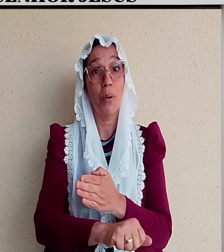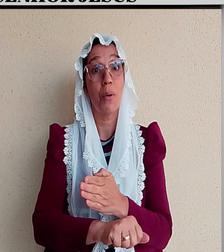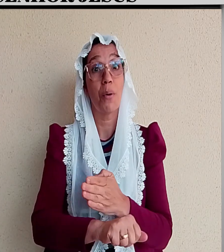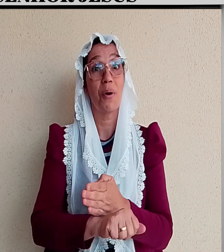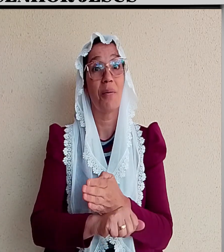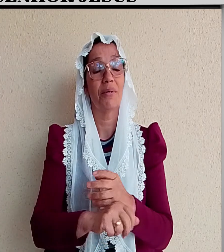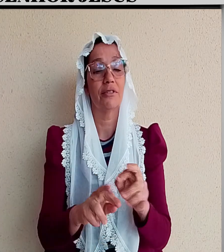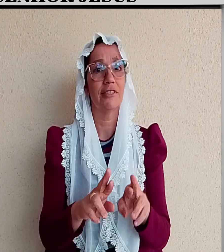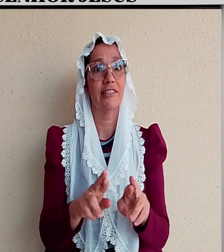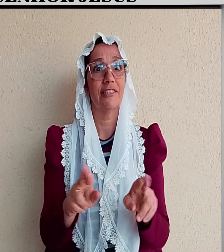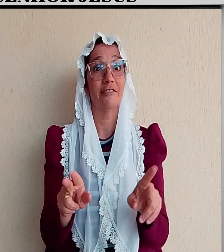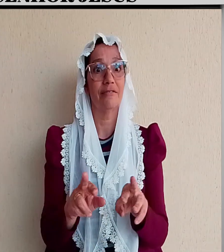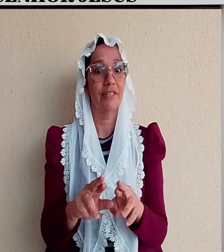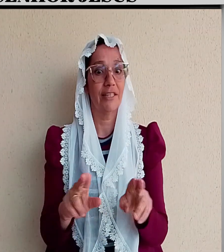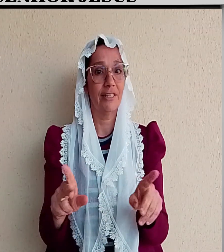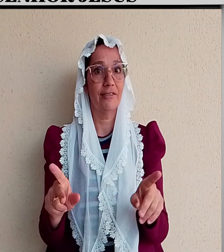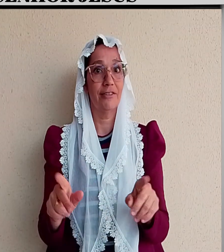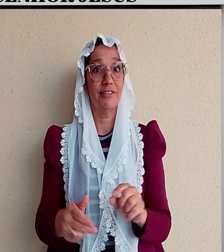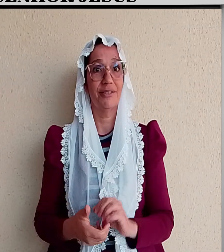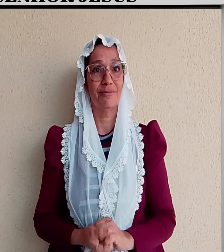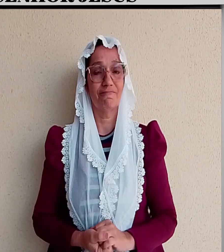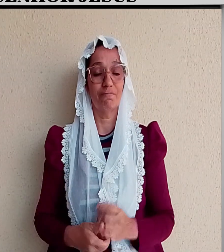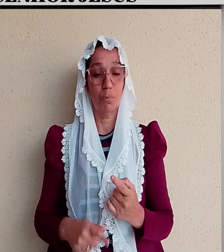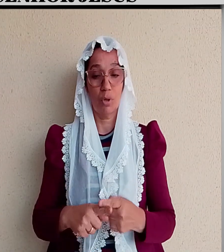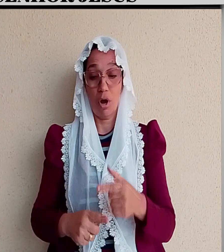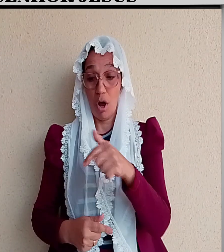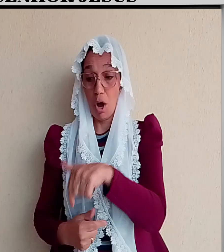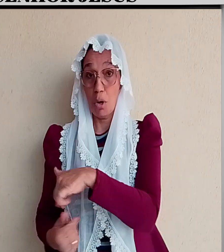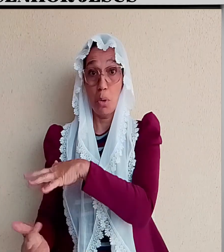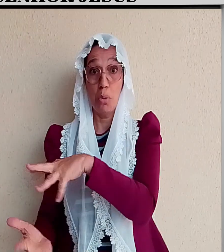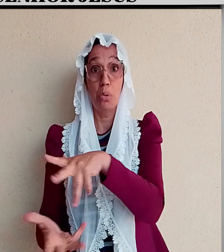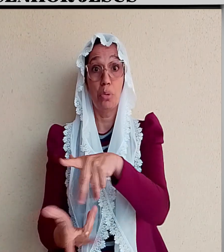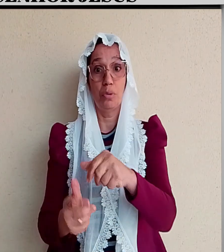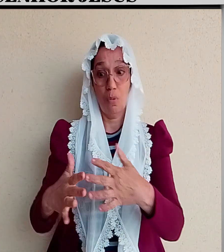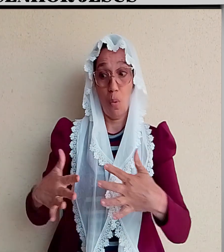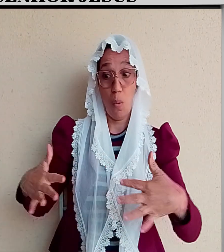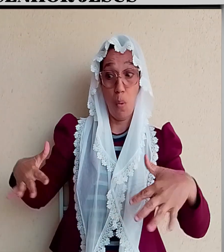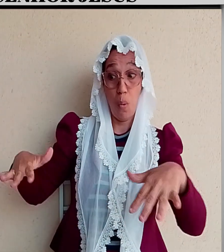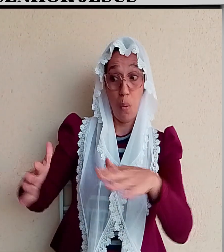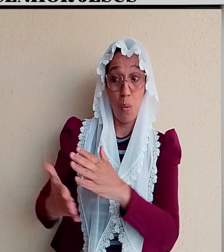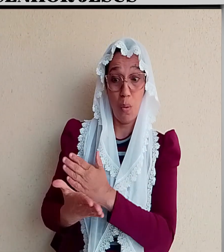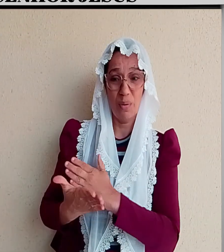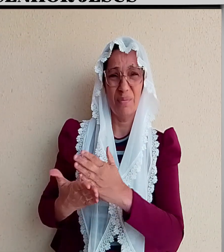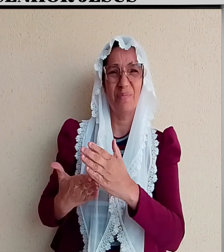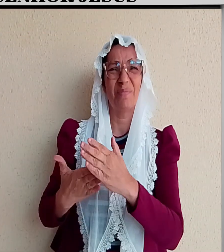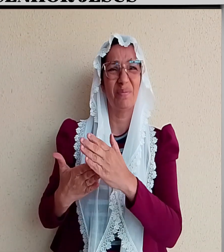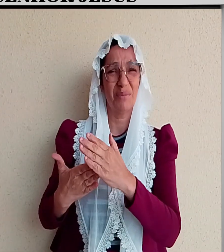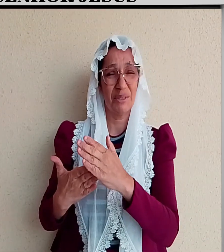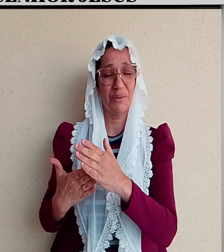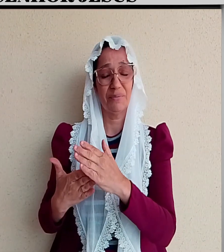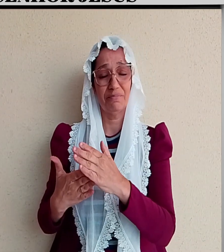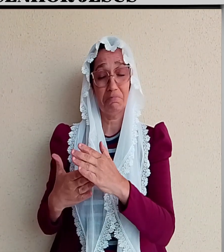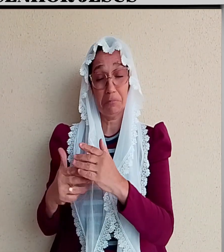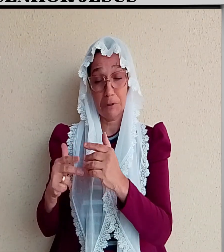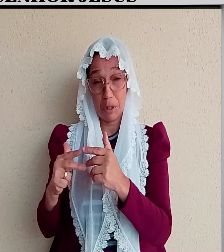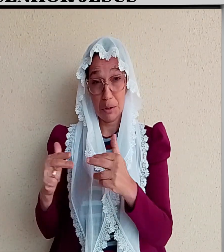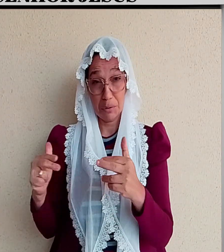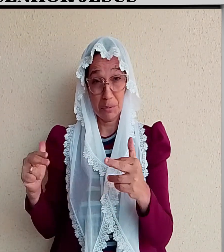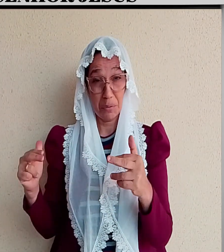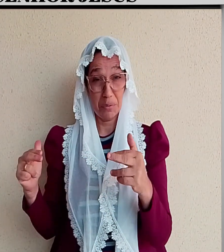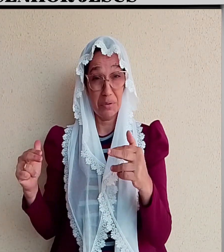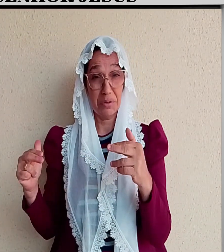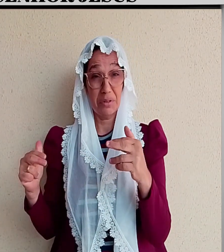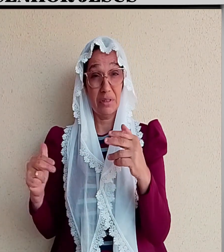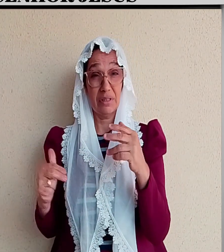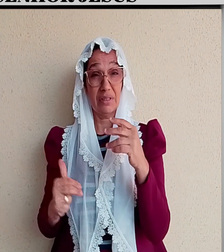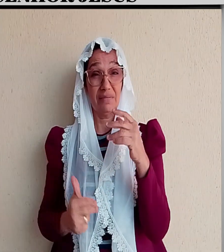que nós veremos coisas assustadoras e assombradoras, que daqui para frente nós